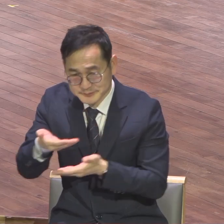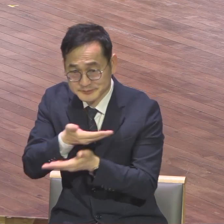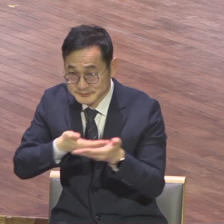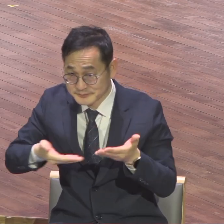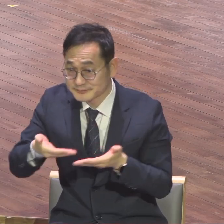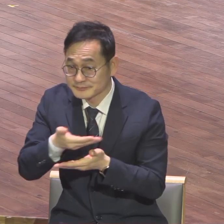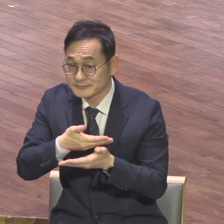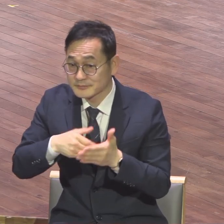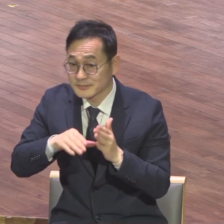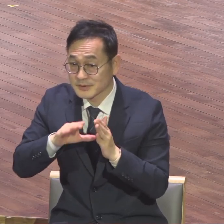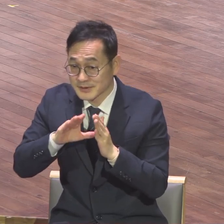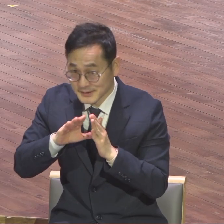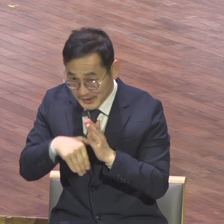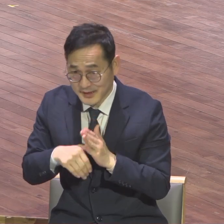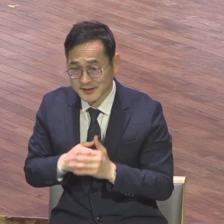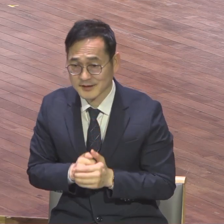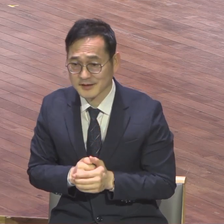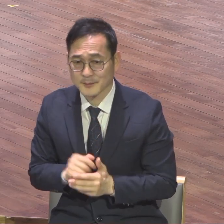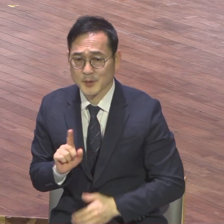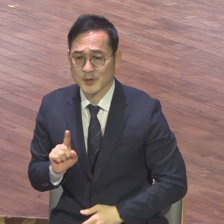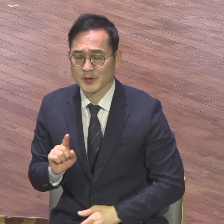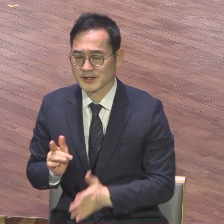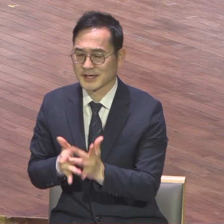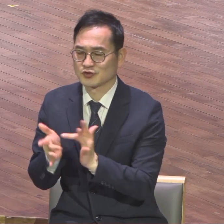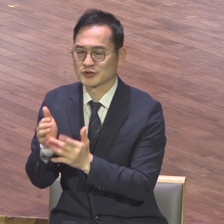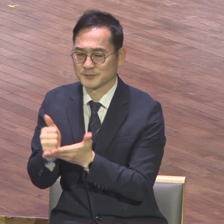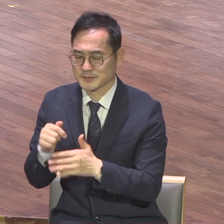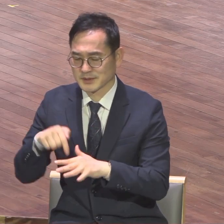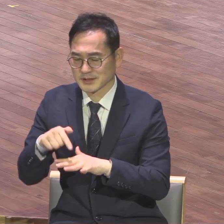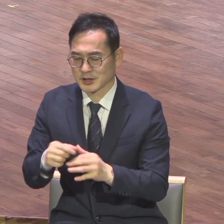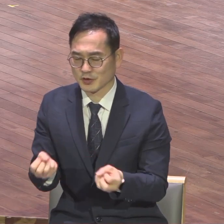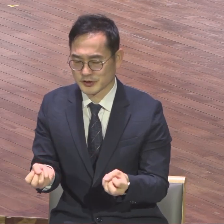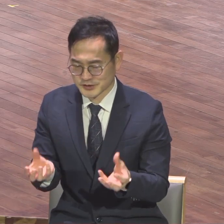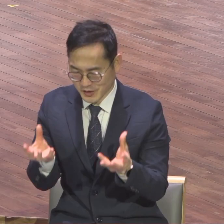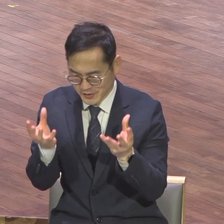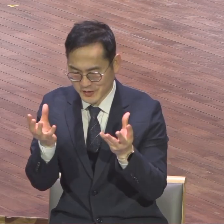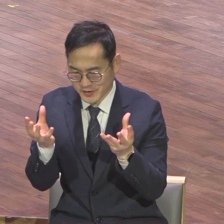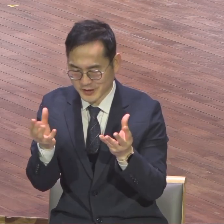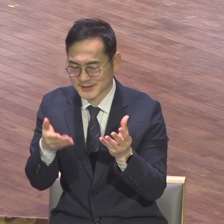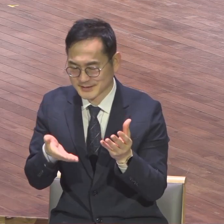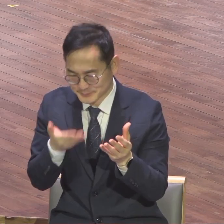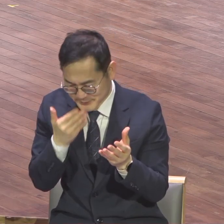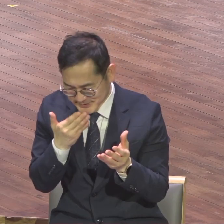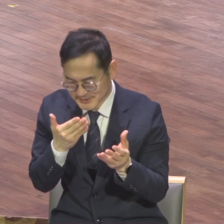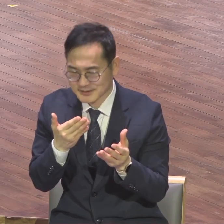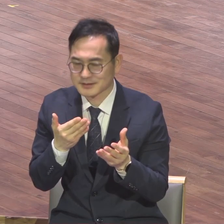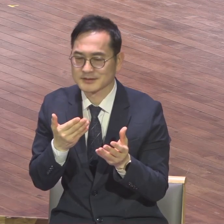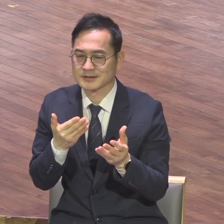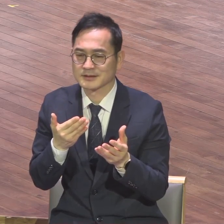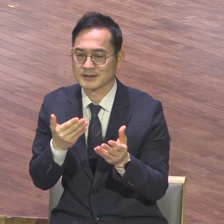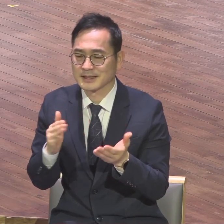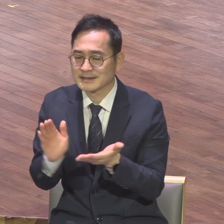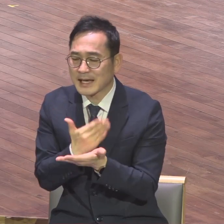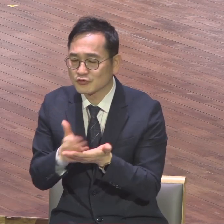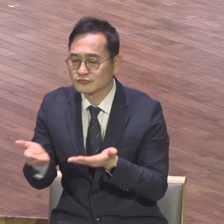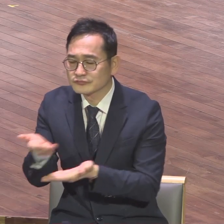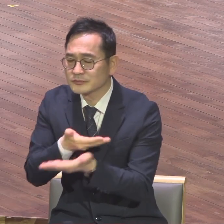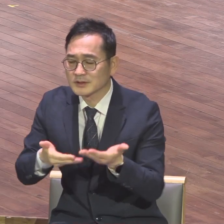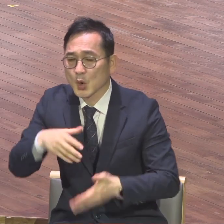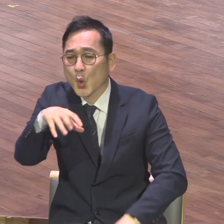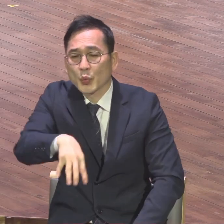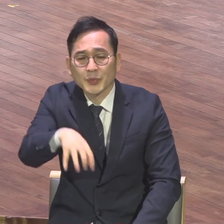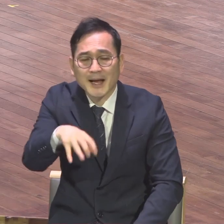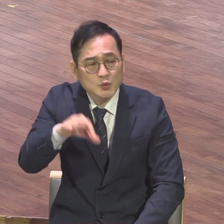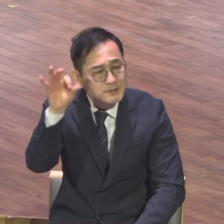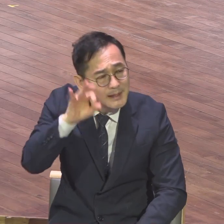보면 예수님께서 제자들과 함께 유월절 음식과 그 음식을 함께 나눌 장소를 준비하는